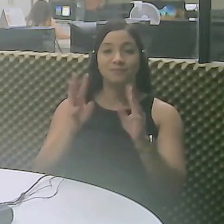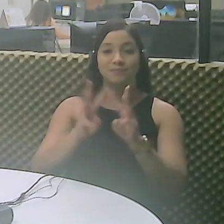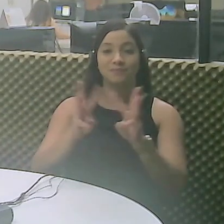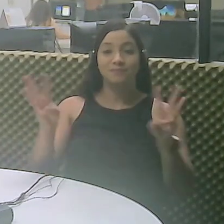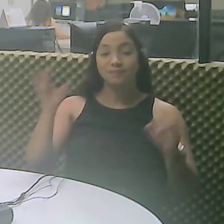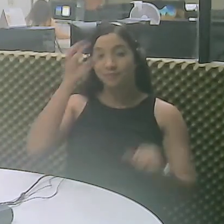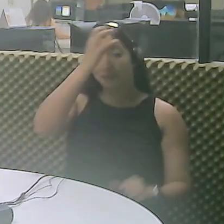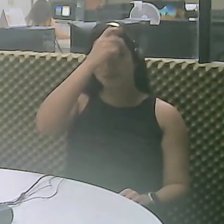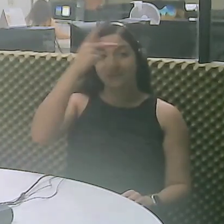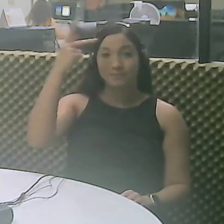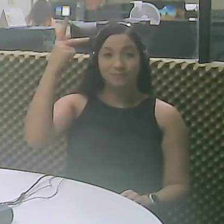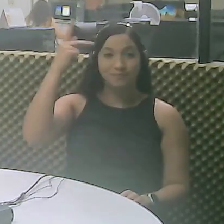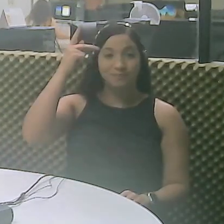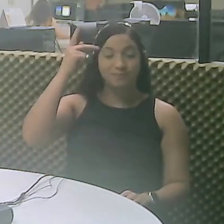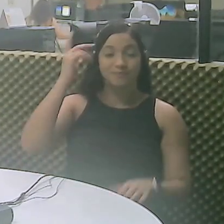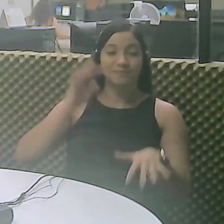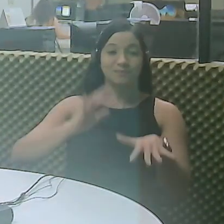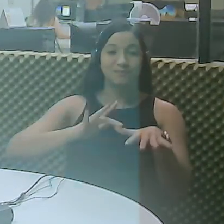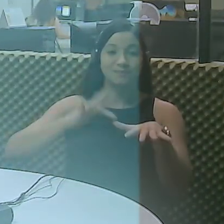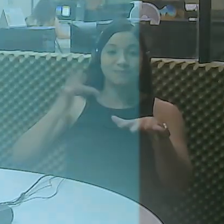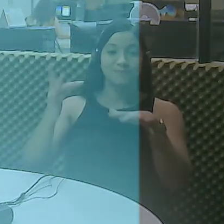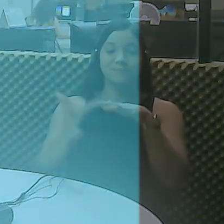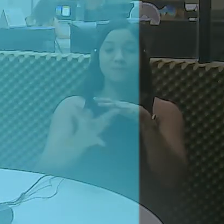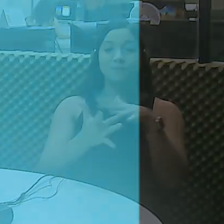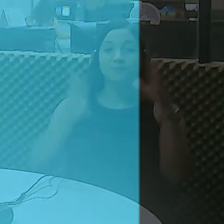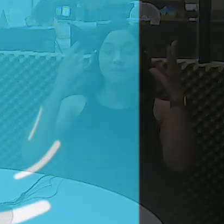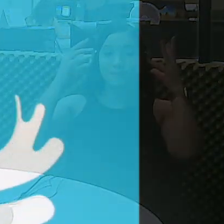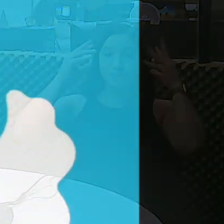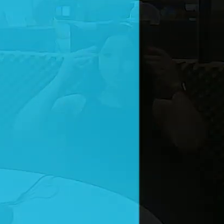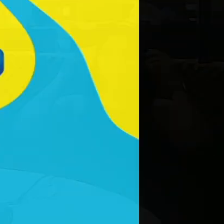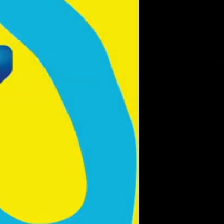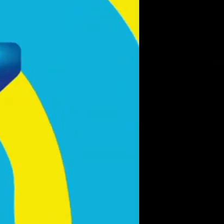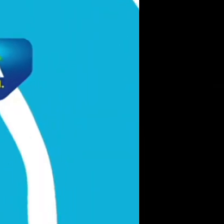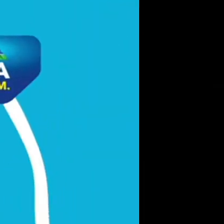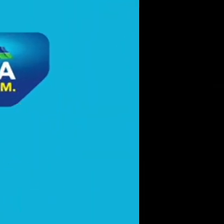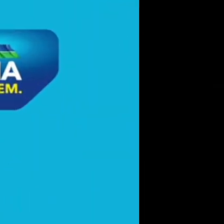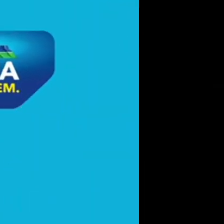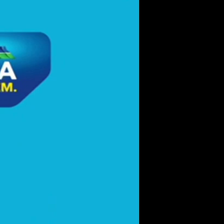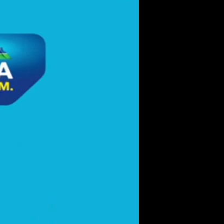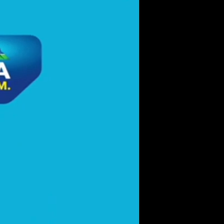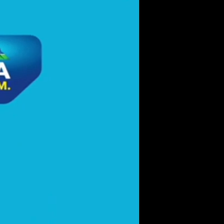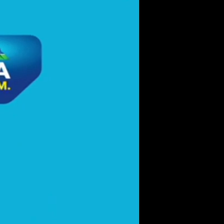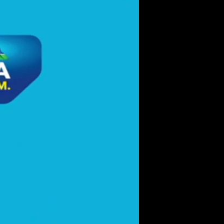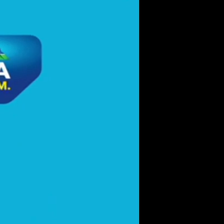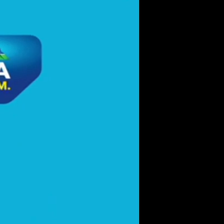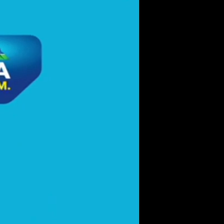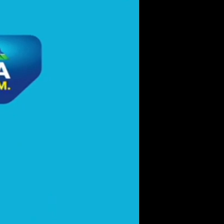Continue conosco no portal da Prefeitura e nas redes sociais.